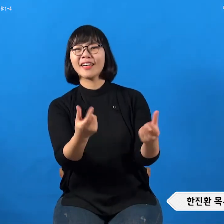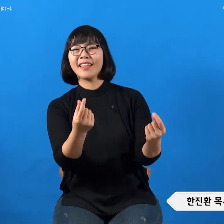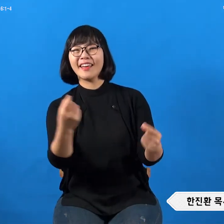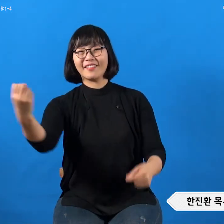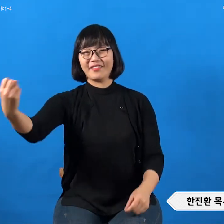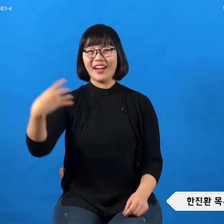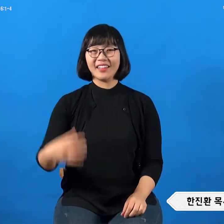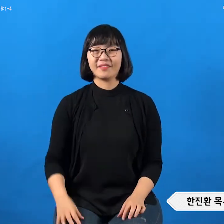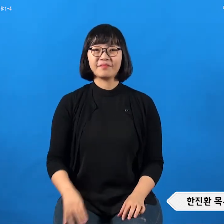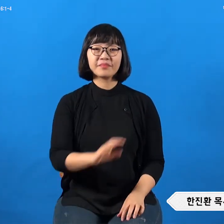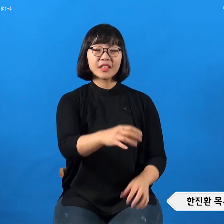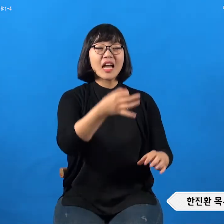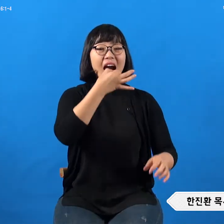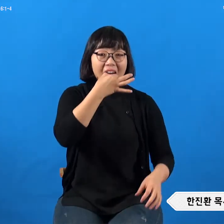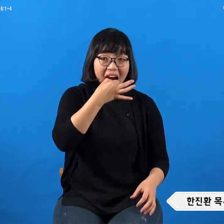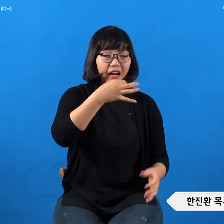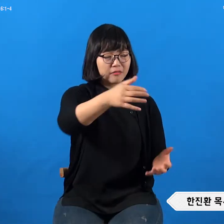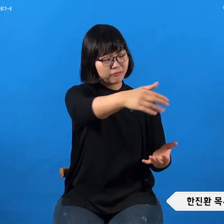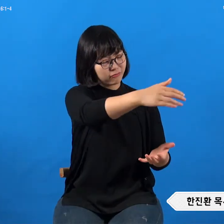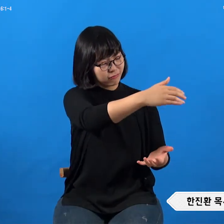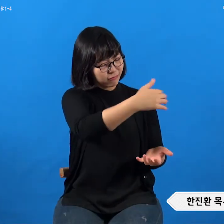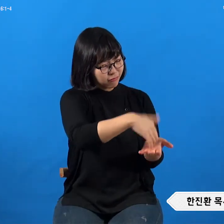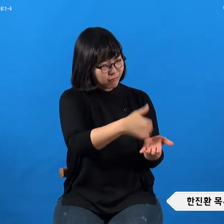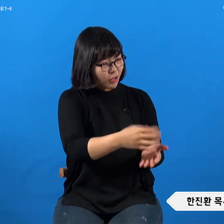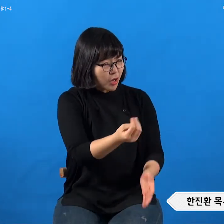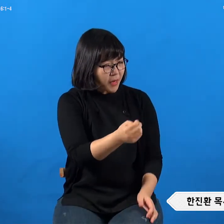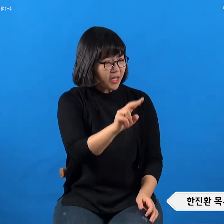총계가 276만 원이 됐습니다.